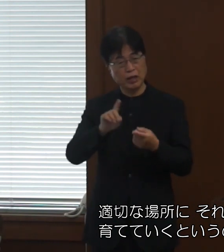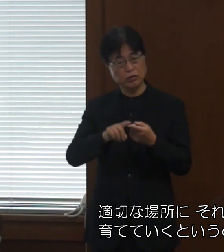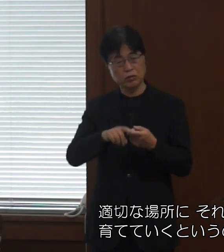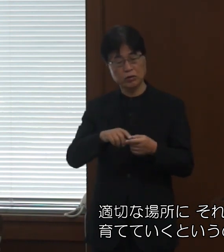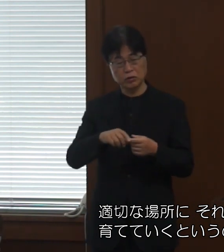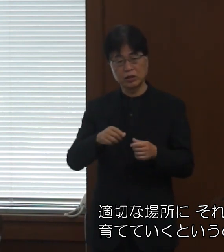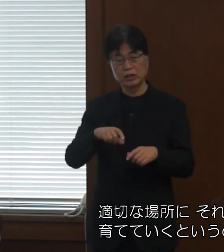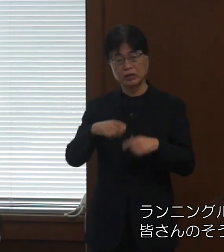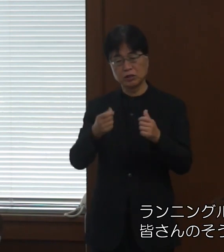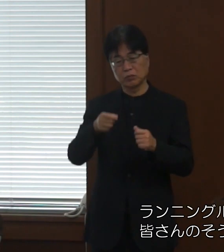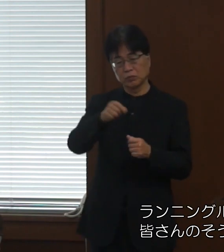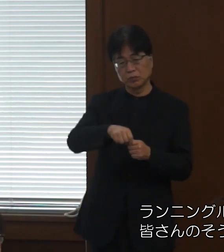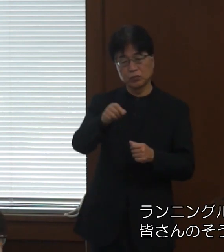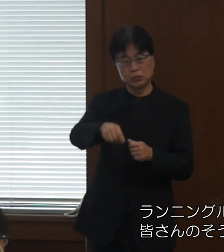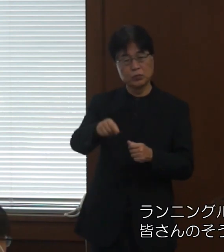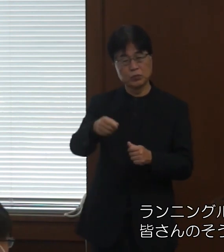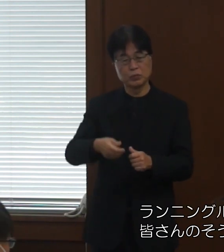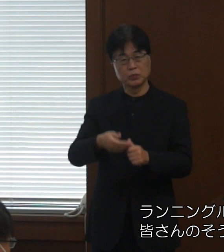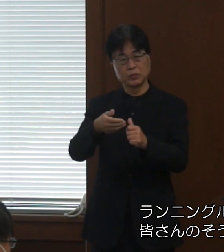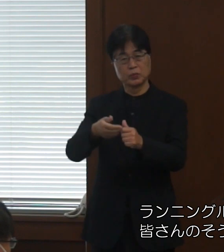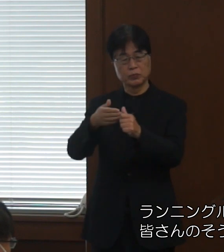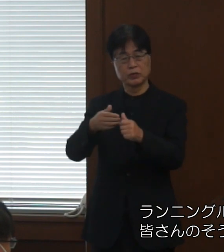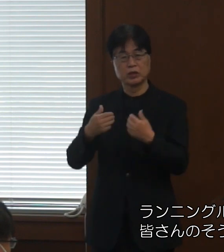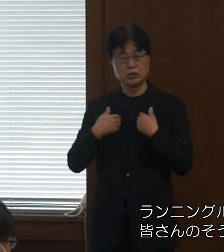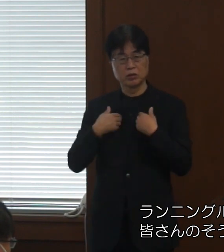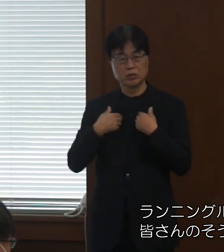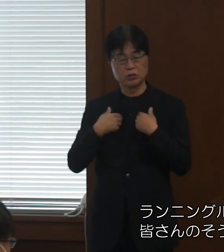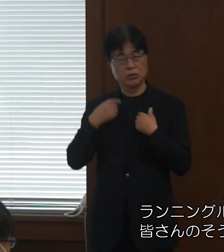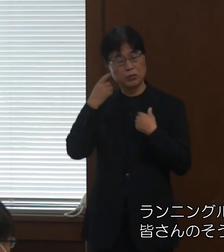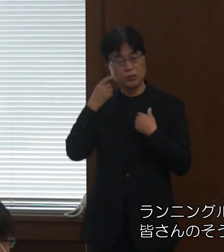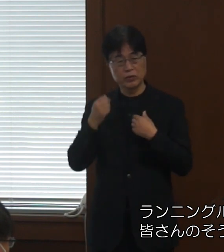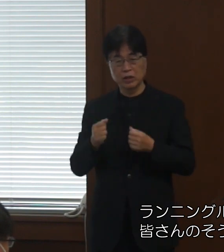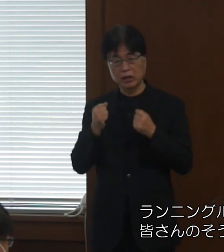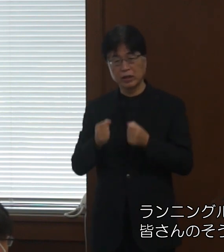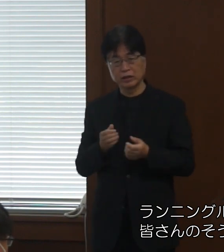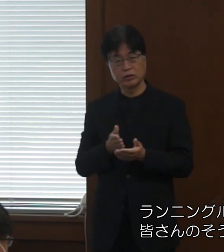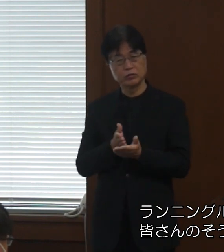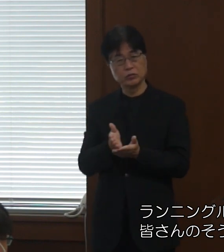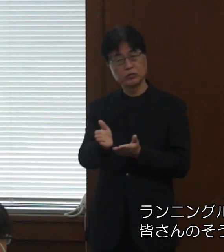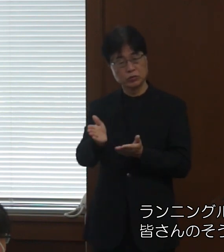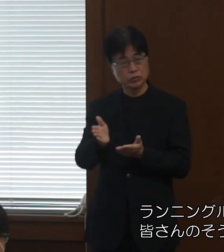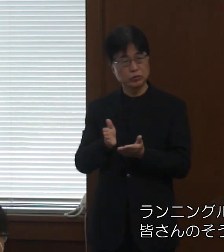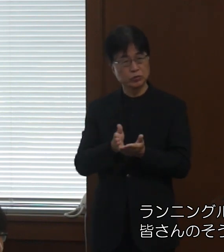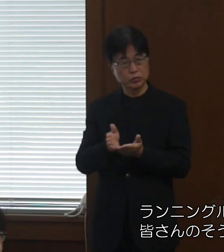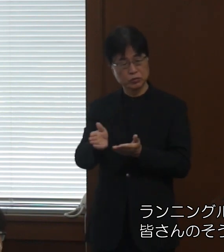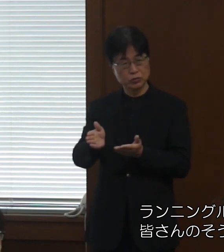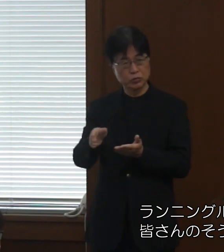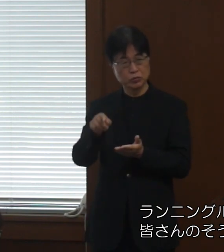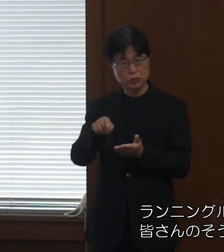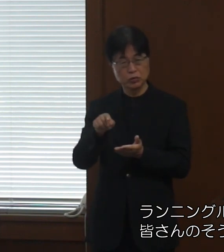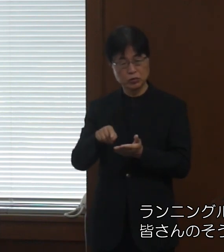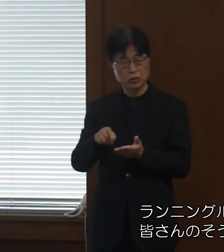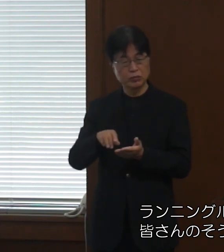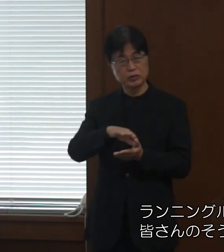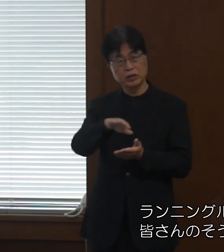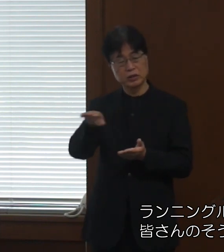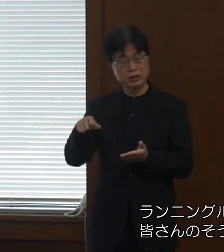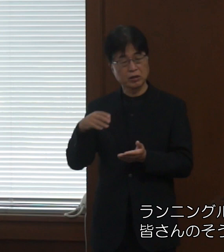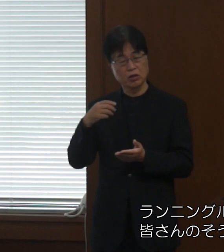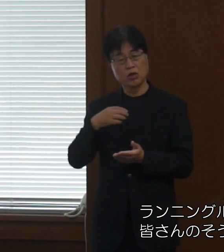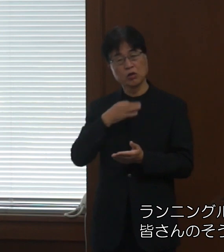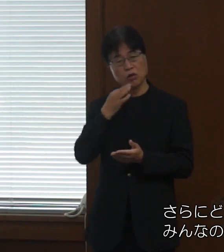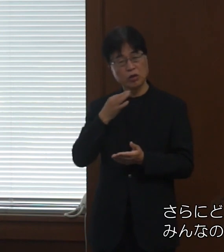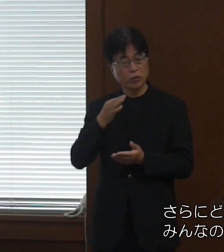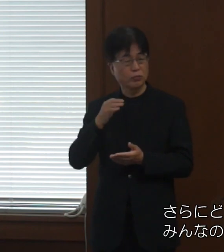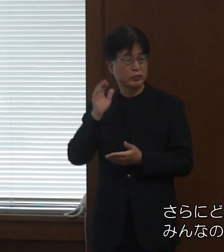というのが大事だというふうに思いますランニングループに関して言うと皆さんのそういう声も含めて聞き